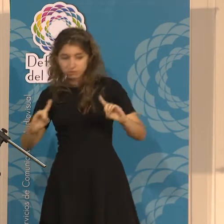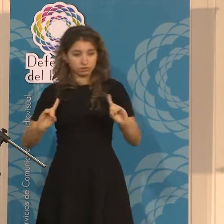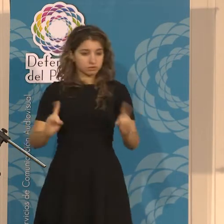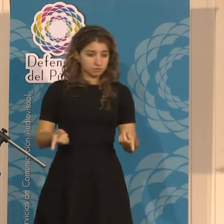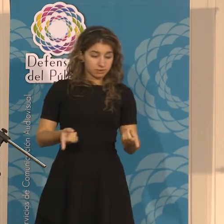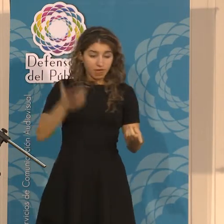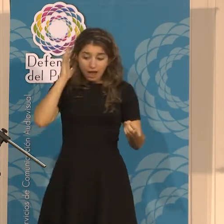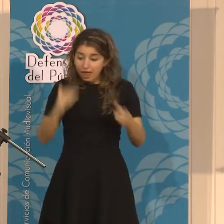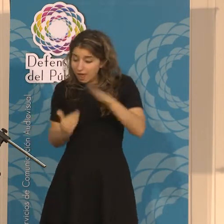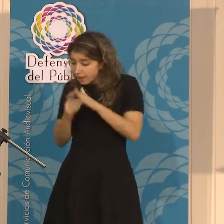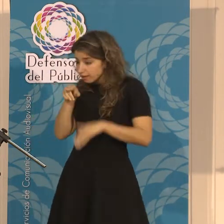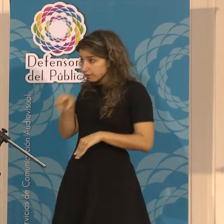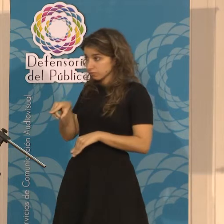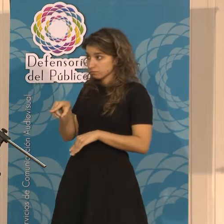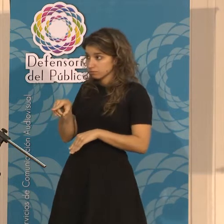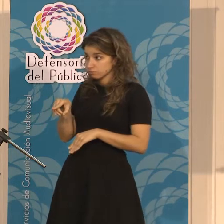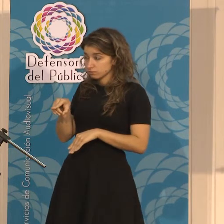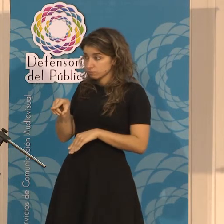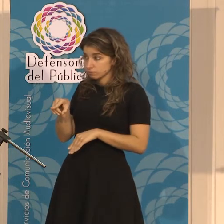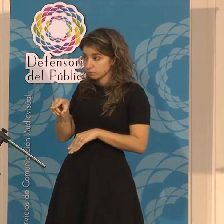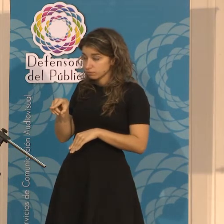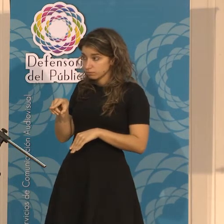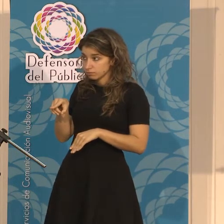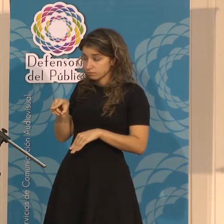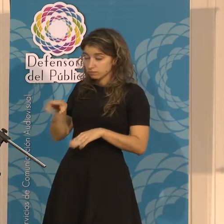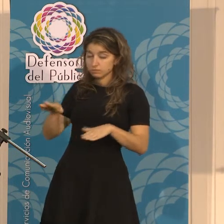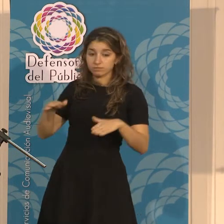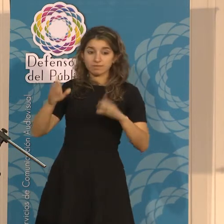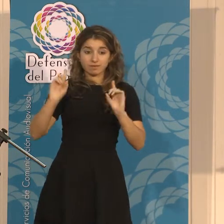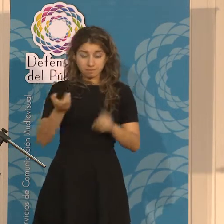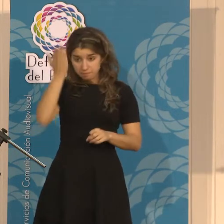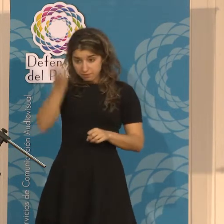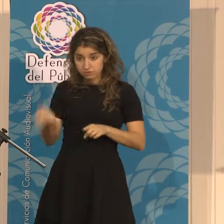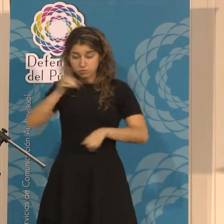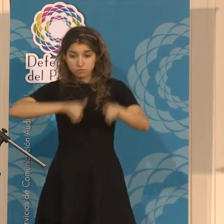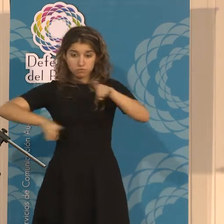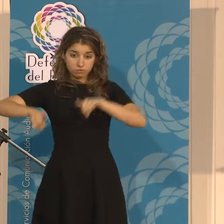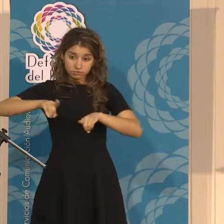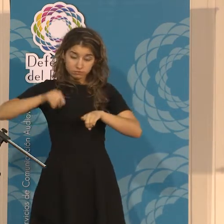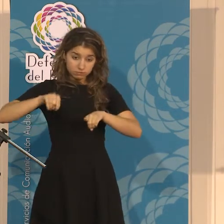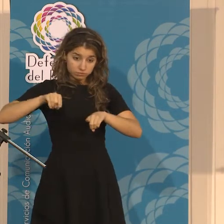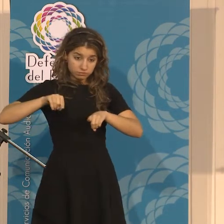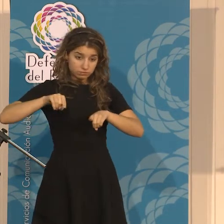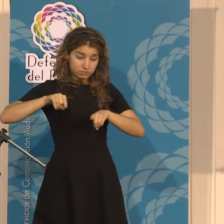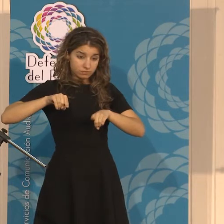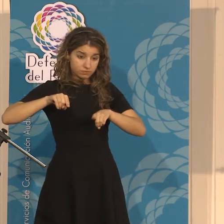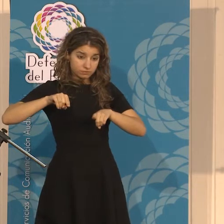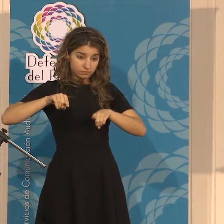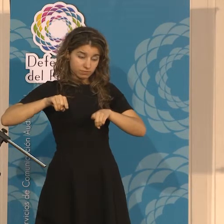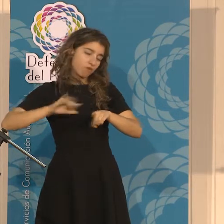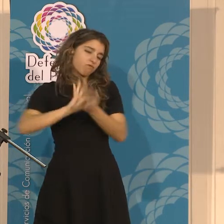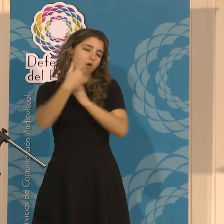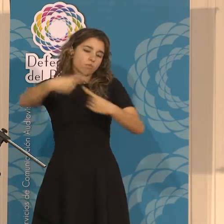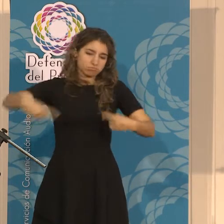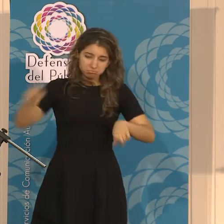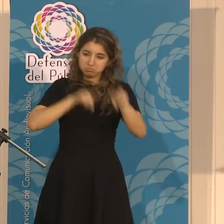radio escolar a más se postergue esta coordinación o la implementación de esta coordinación bajo la modalidad que sea